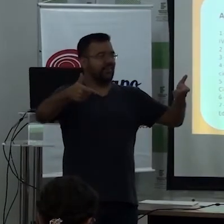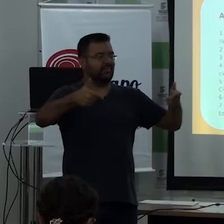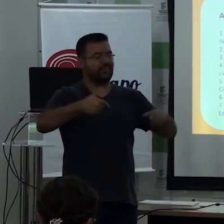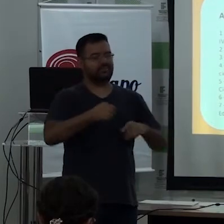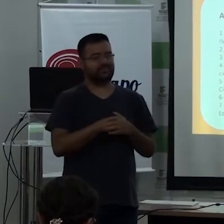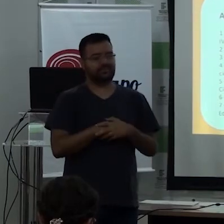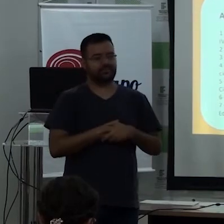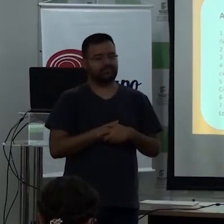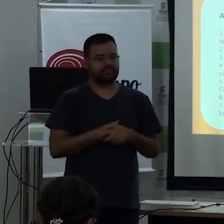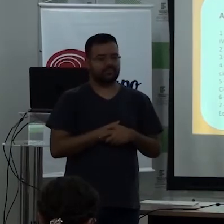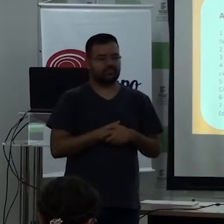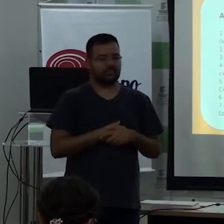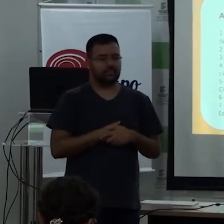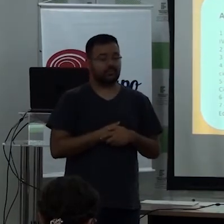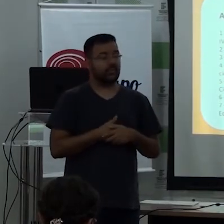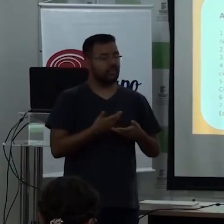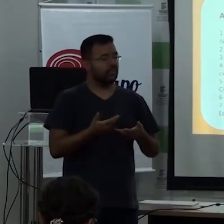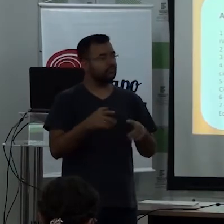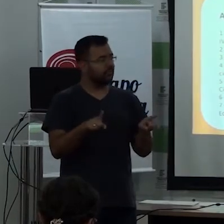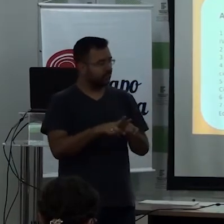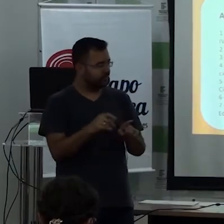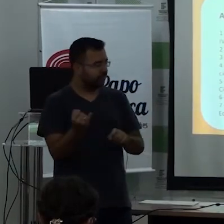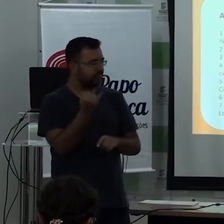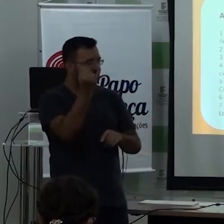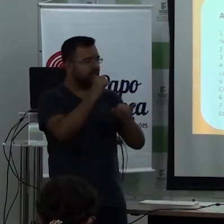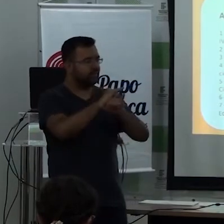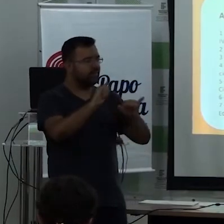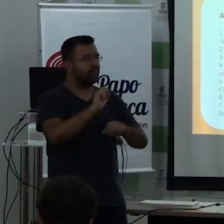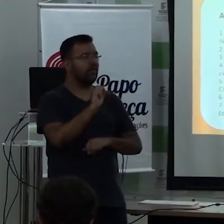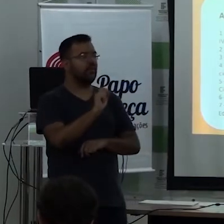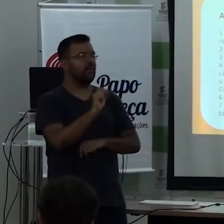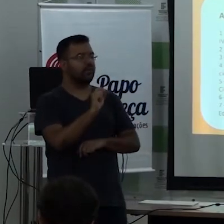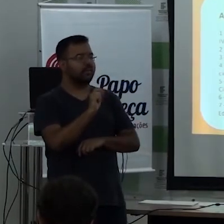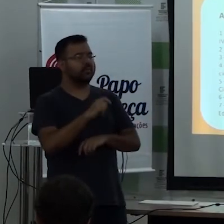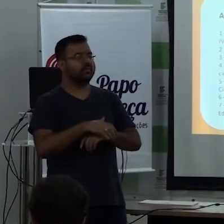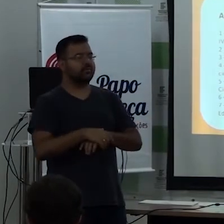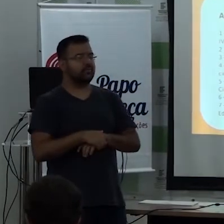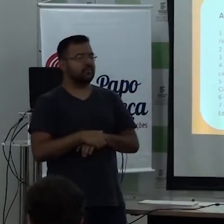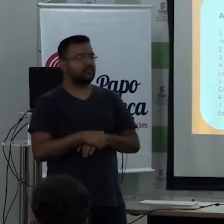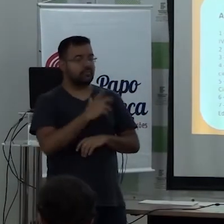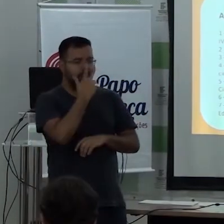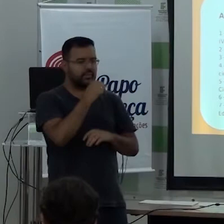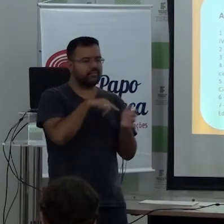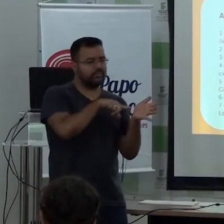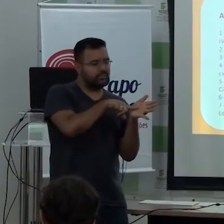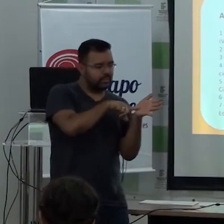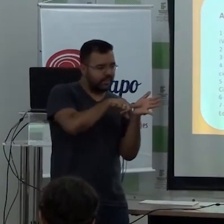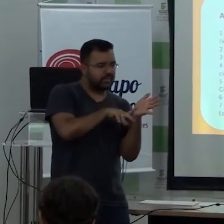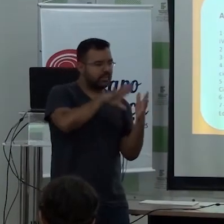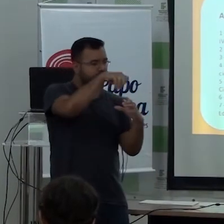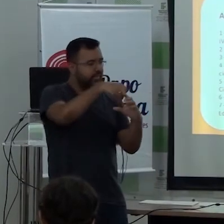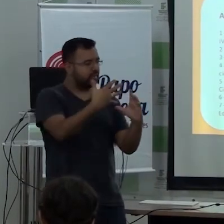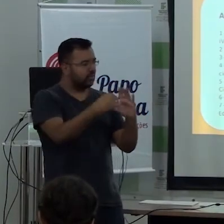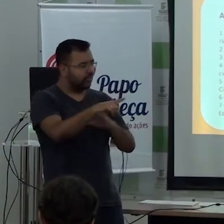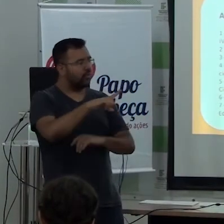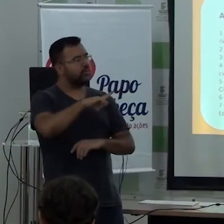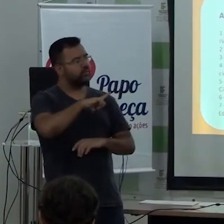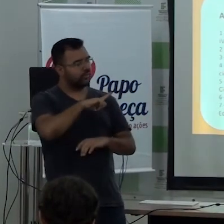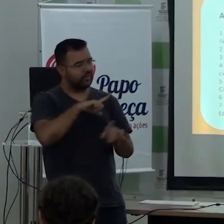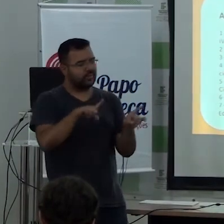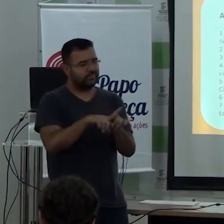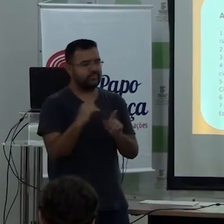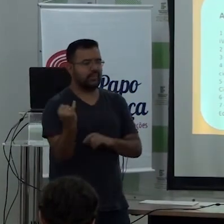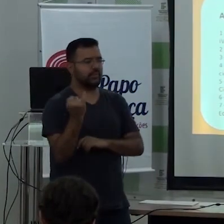realizado no ano passado. E vale mencionar que a pesquisa na instituição também é importante para